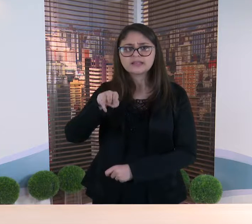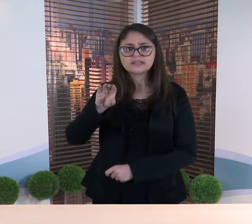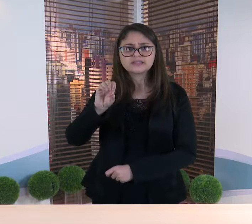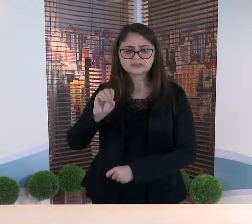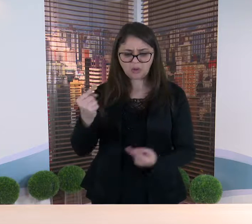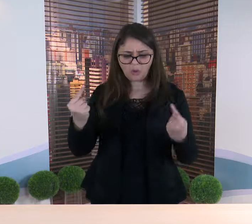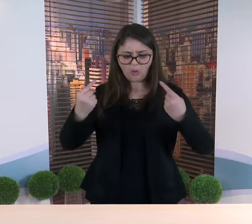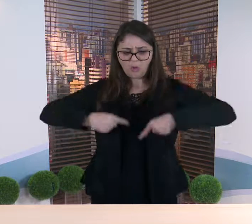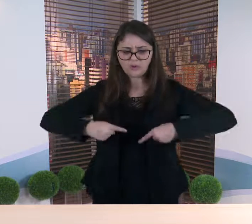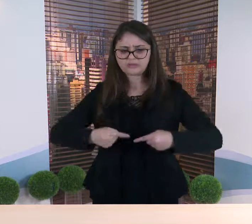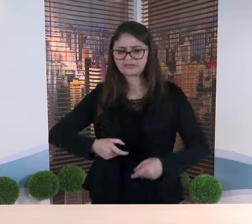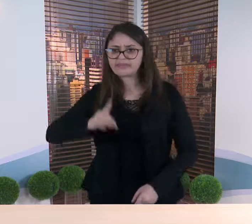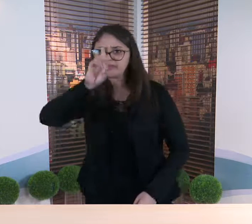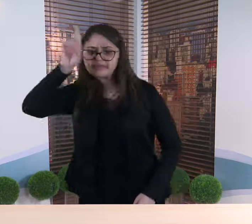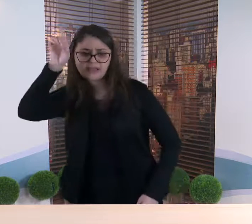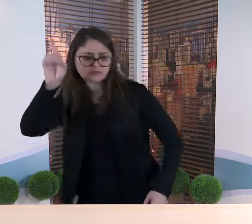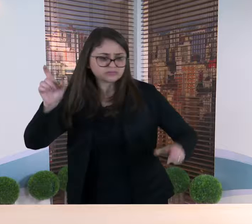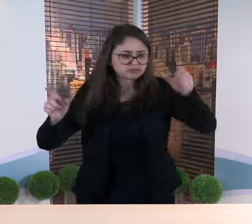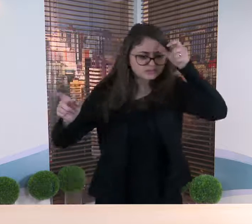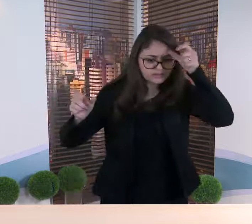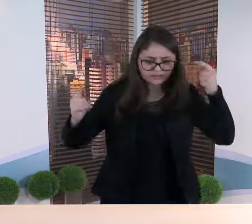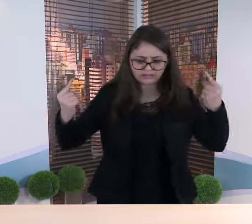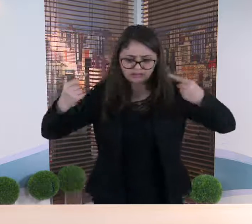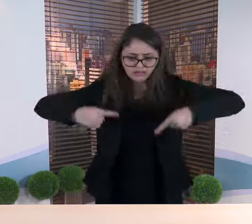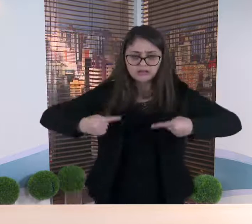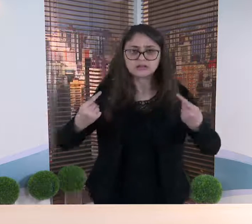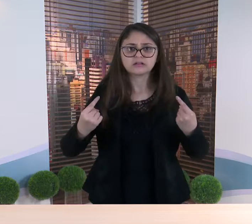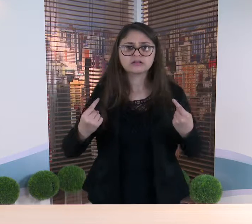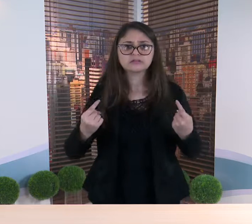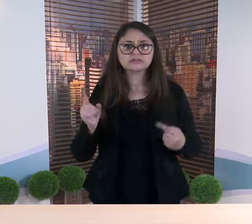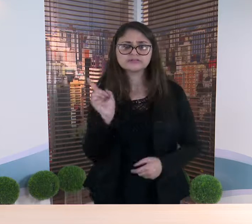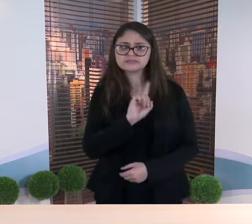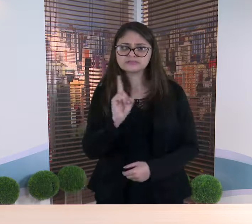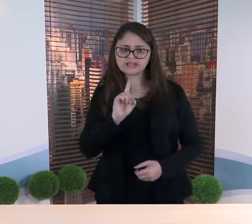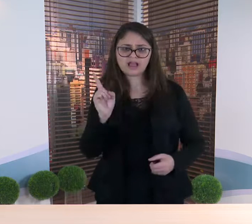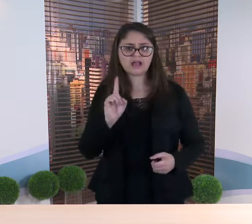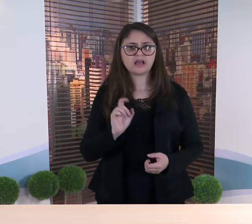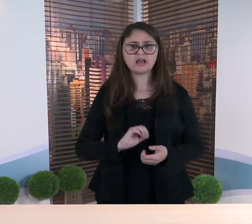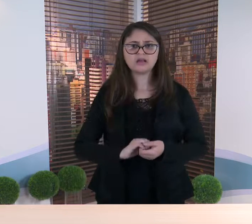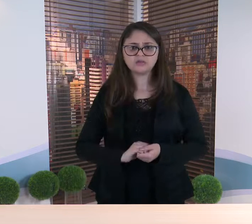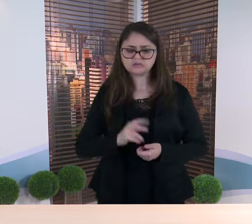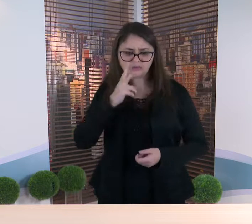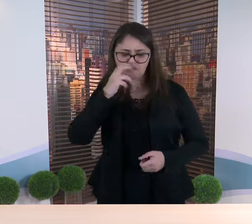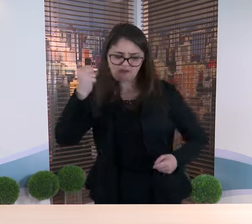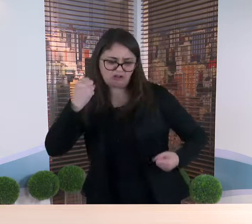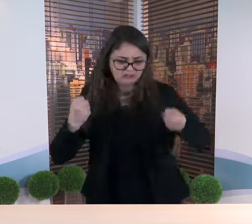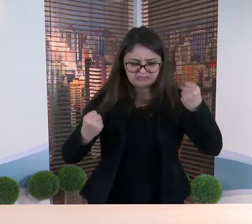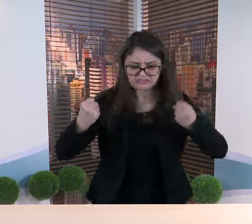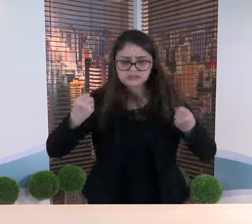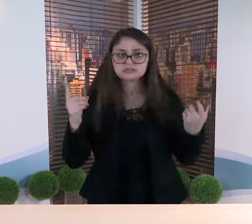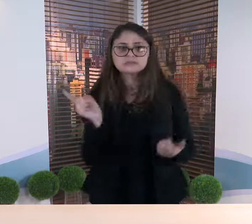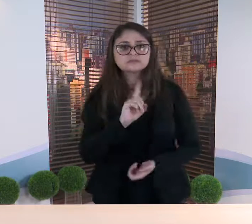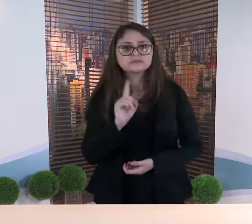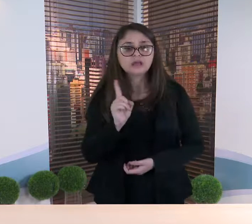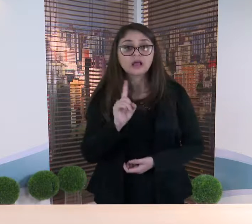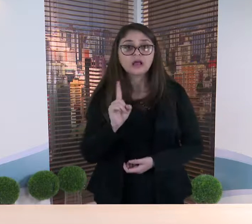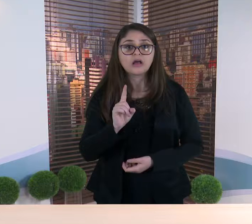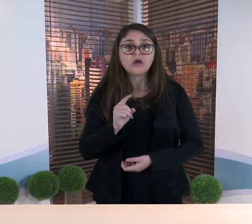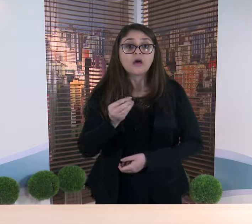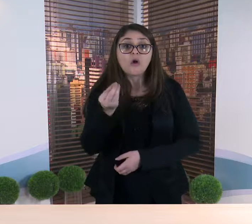Satanás estão medindo forças em pé de igualdade. Nos ajuda ainda a lembrar que o fracasso na